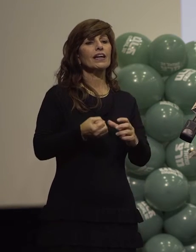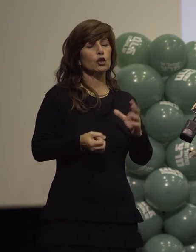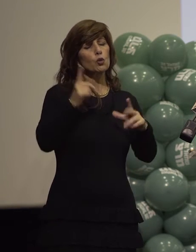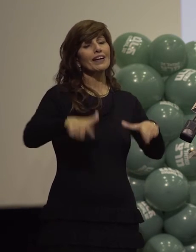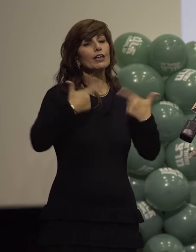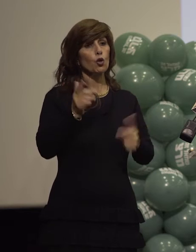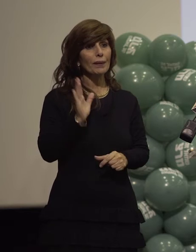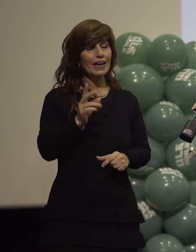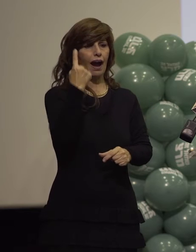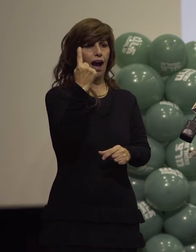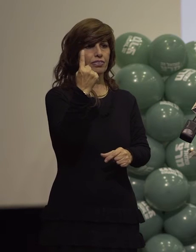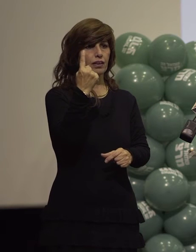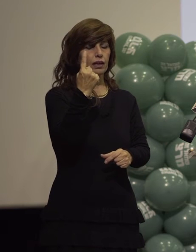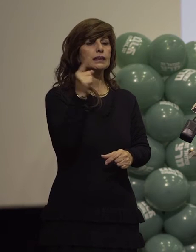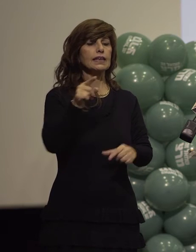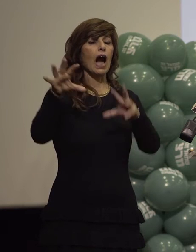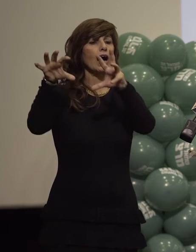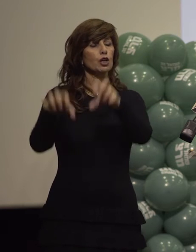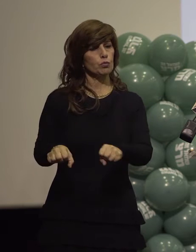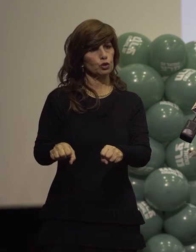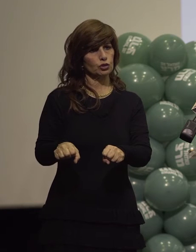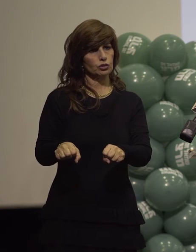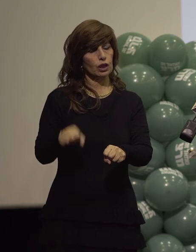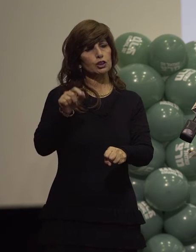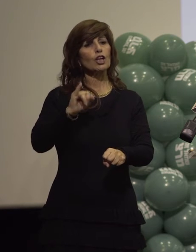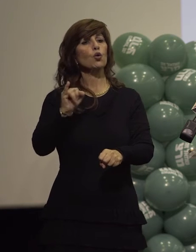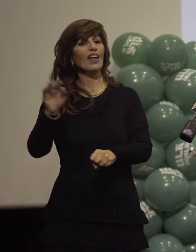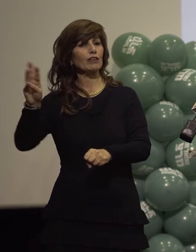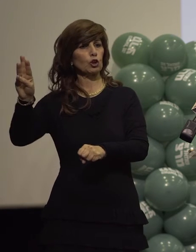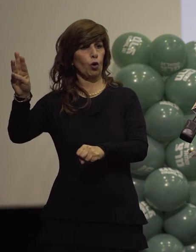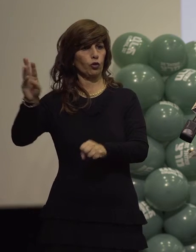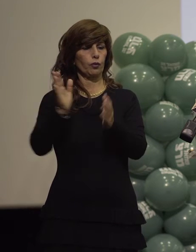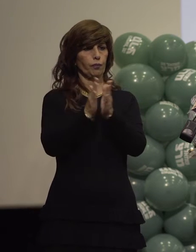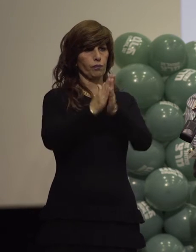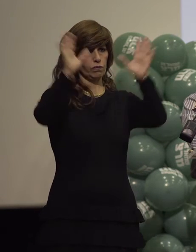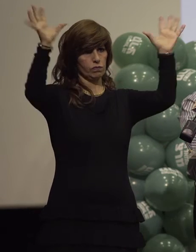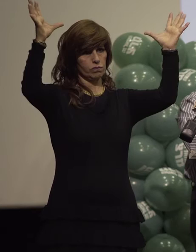ויחיד, וזה הכיבוש של יהודה ושומרון.